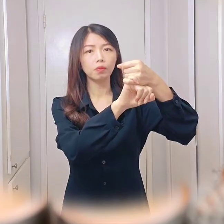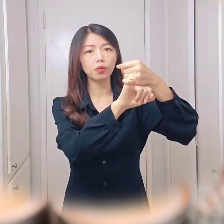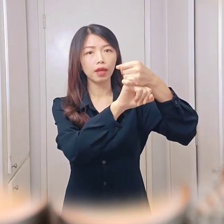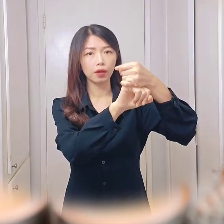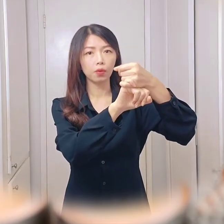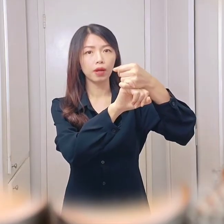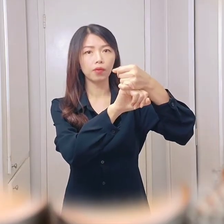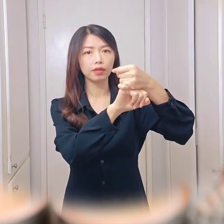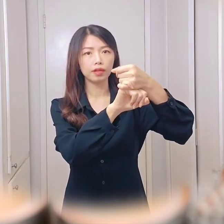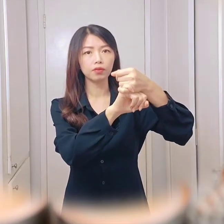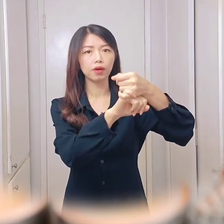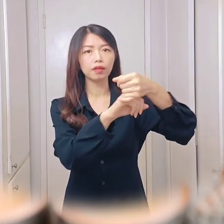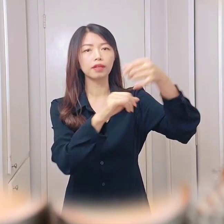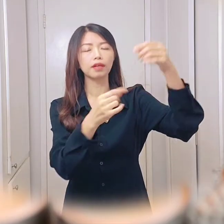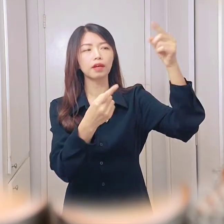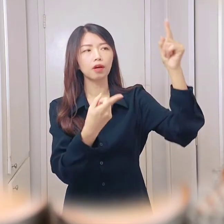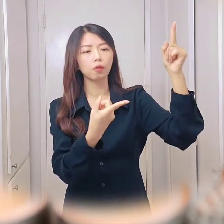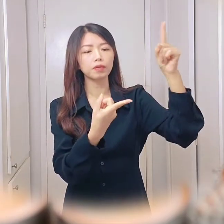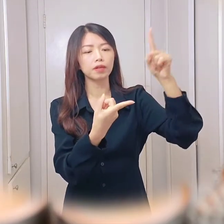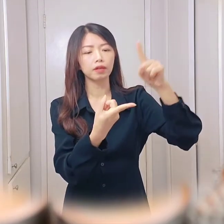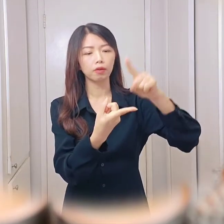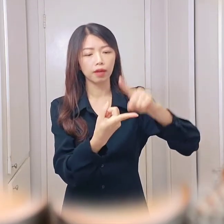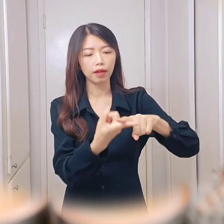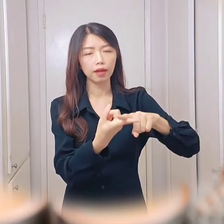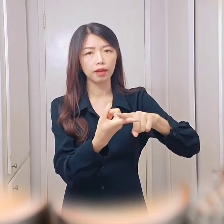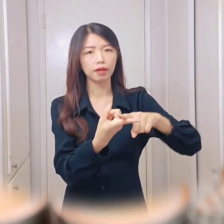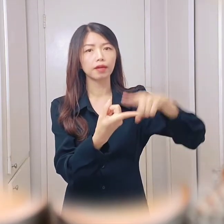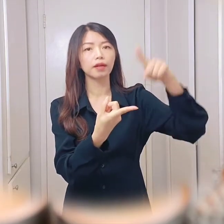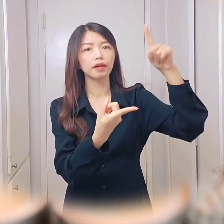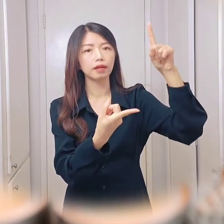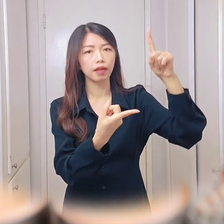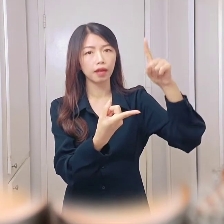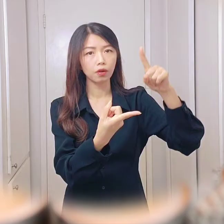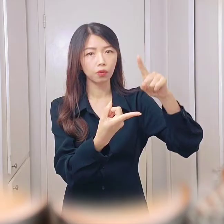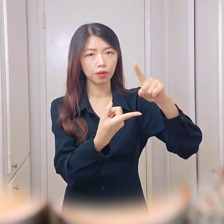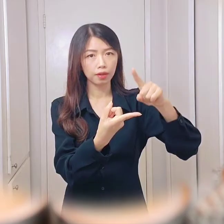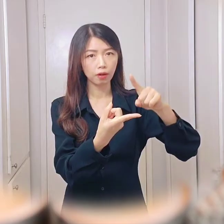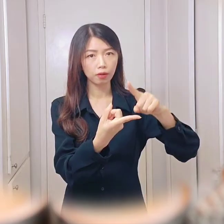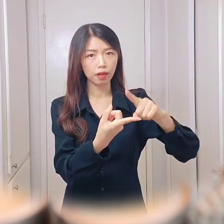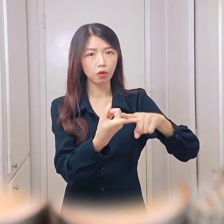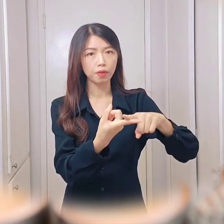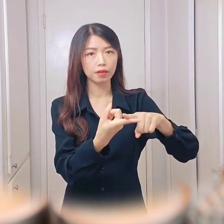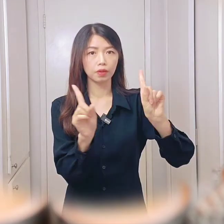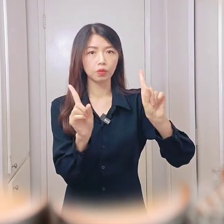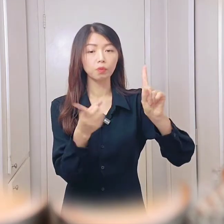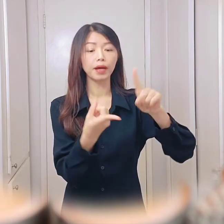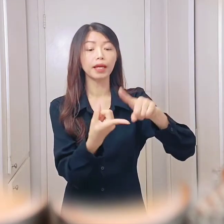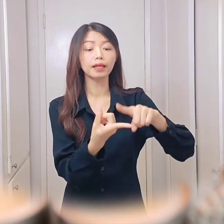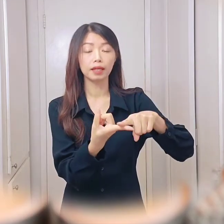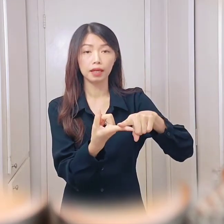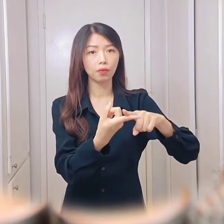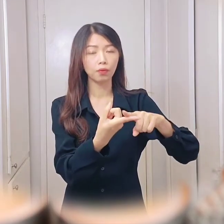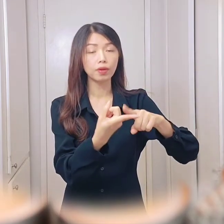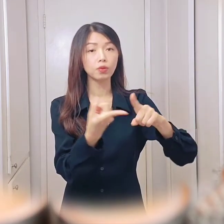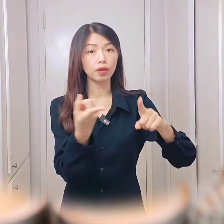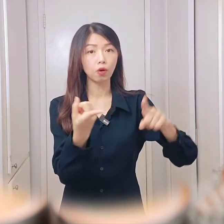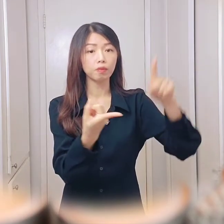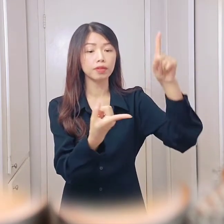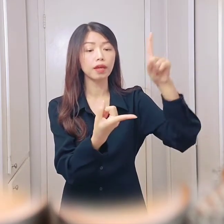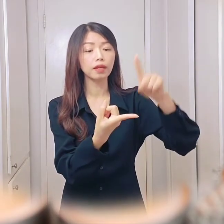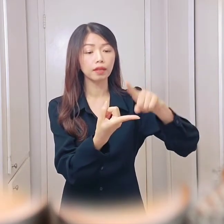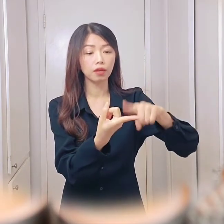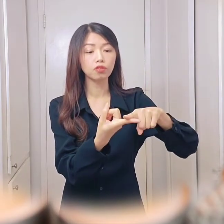약속대로, 뭐뭐대로라고 하는 대수어는 검지를 이렇게 그대로 위에서 내려오면서 손 바닥끼리